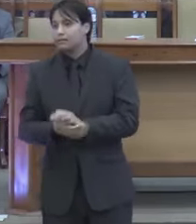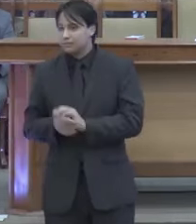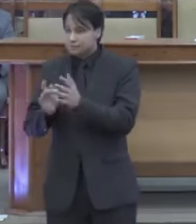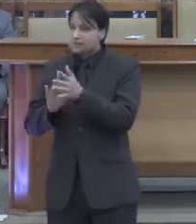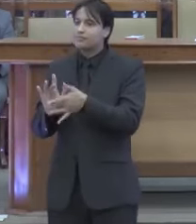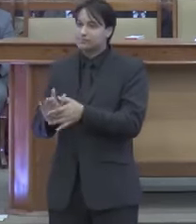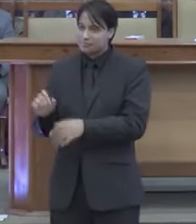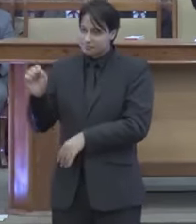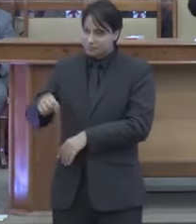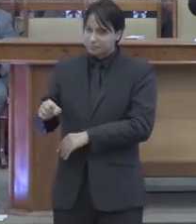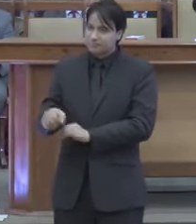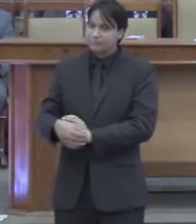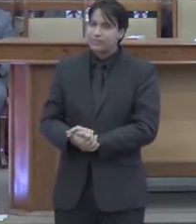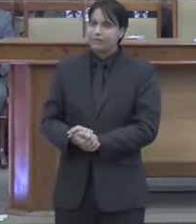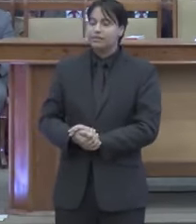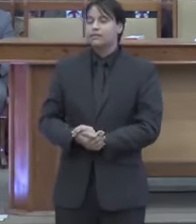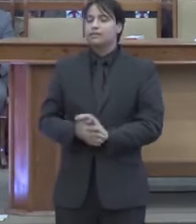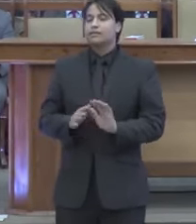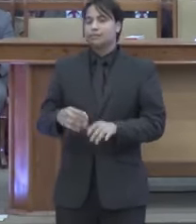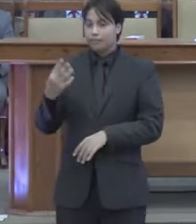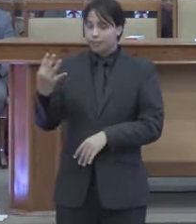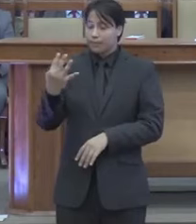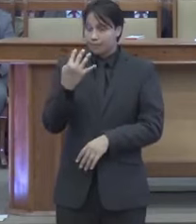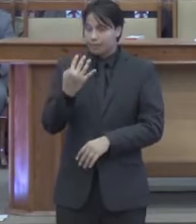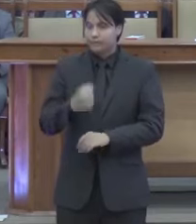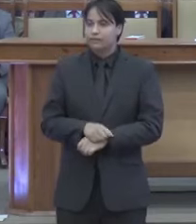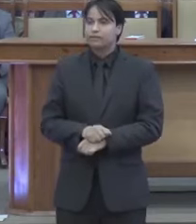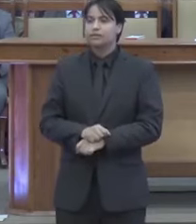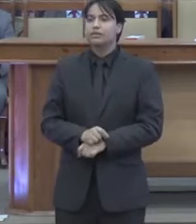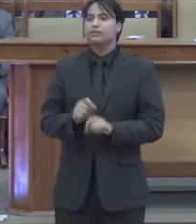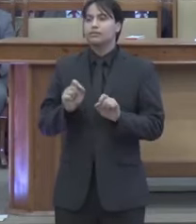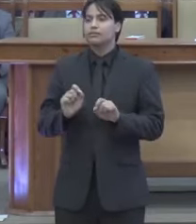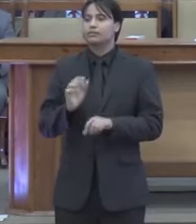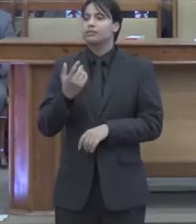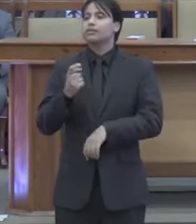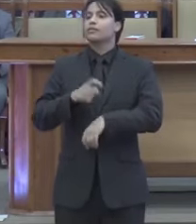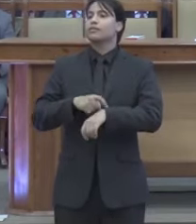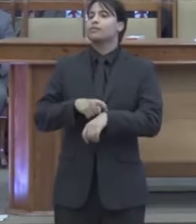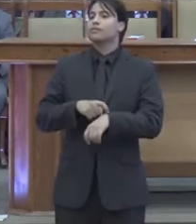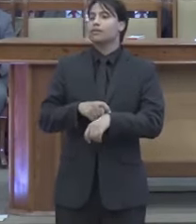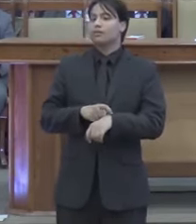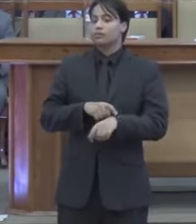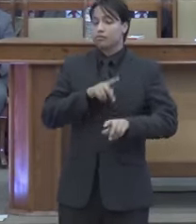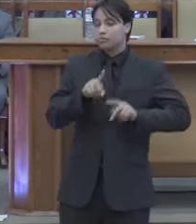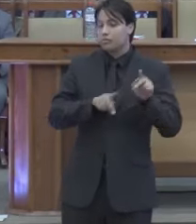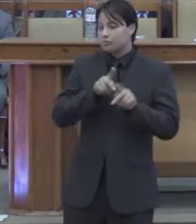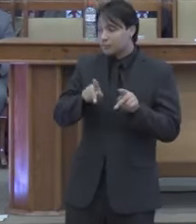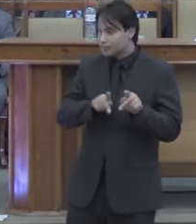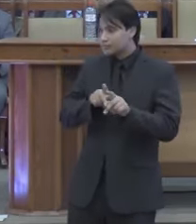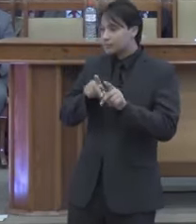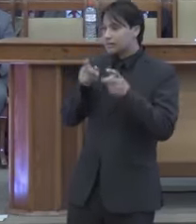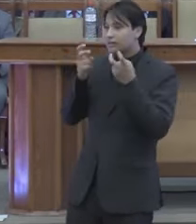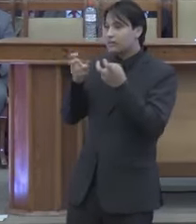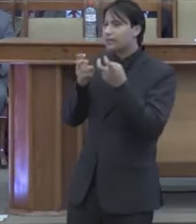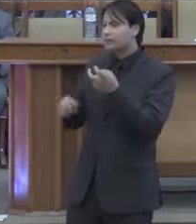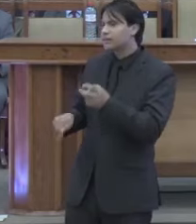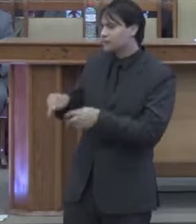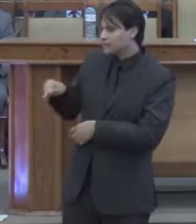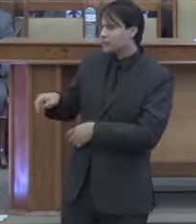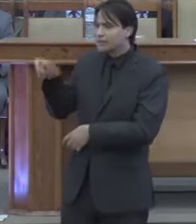jeito, agora deixa eu dizer, olha para cá, para você entender, quando eles disseram, ele é o filho de Davi,